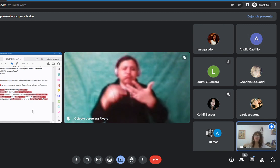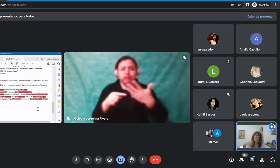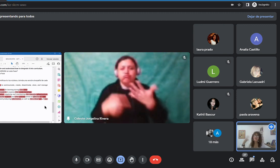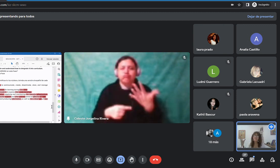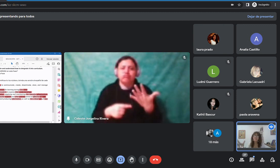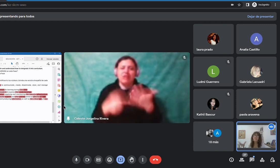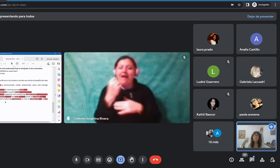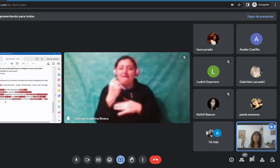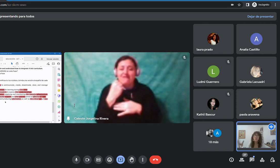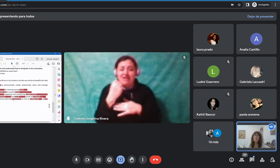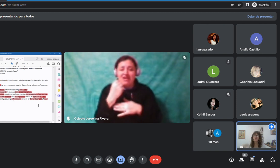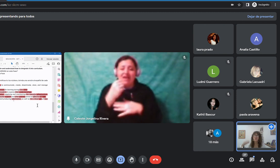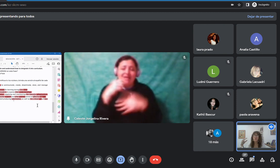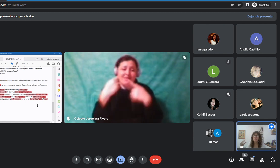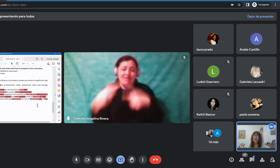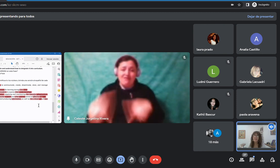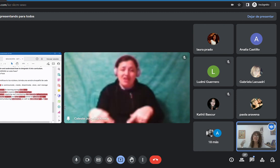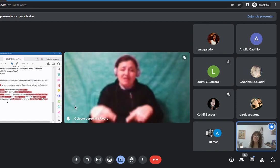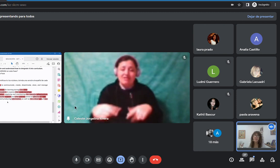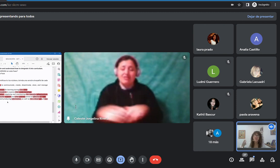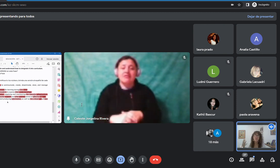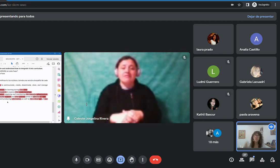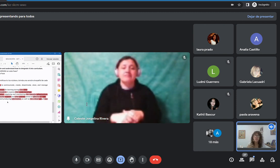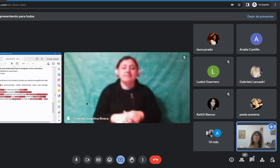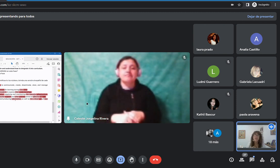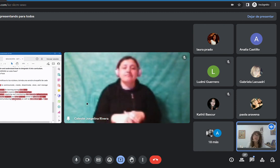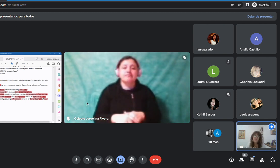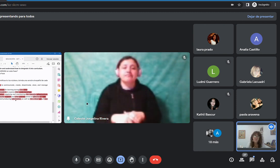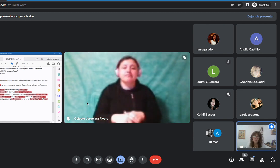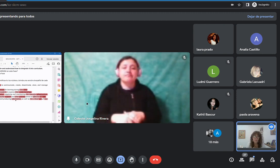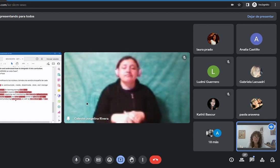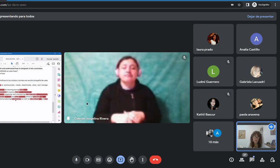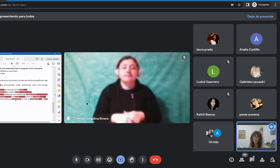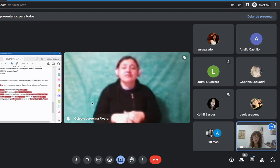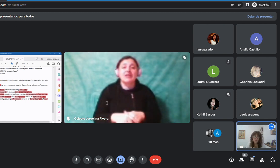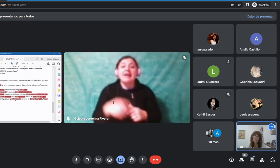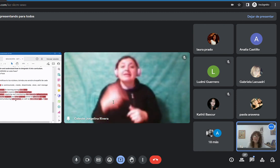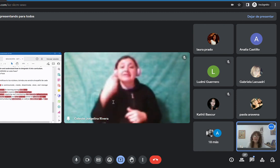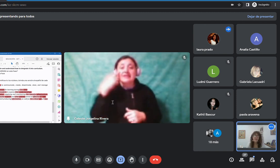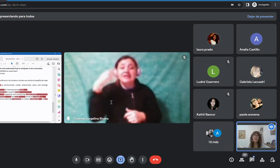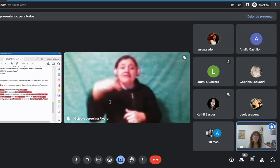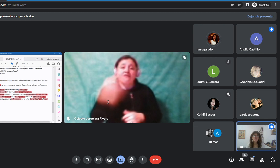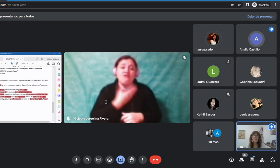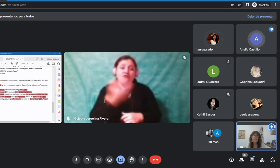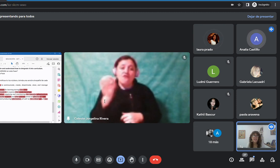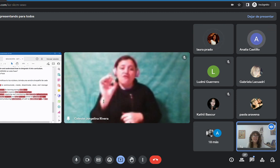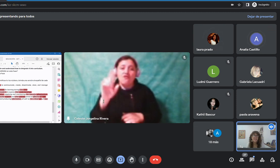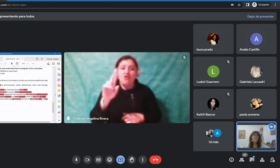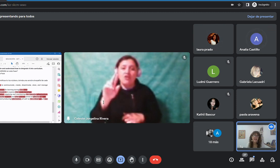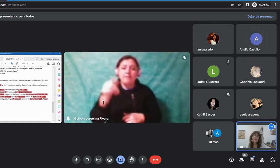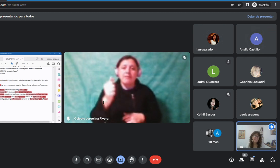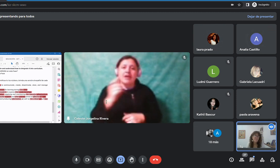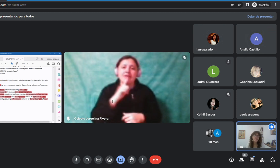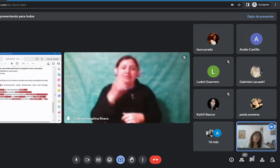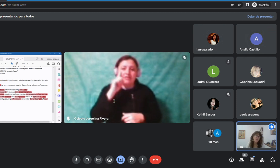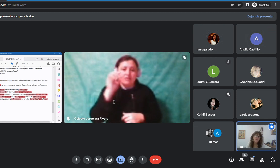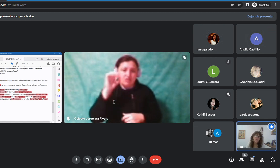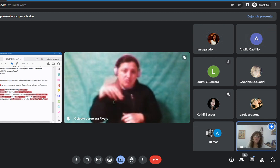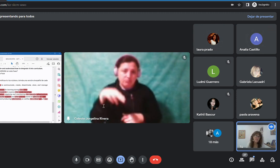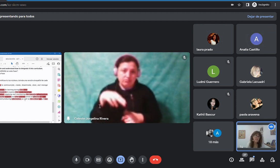de discernimiento y producción, o de buscar, discernir y producir información. Esto se leía así